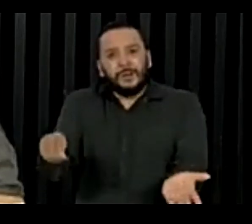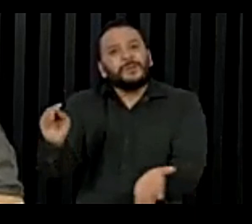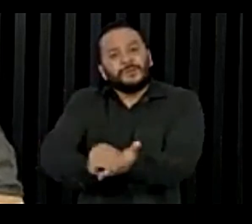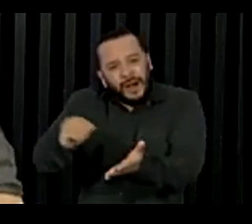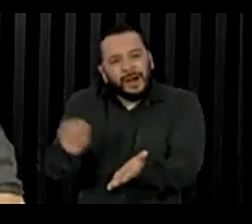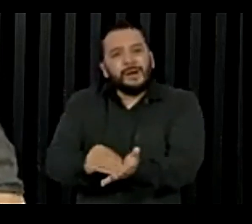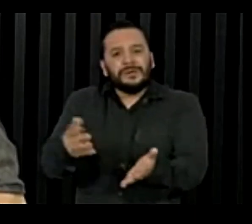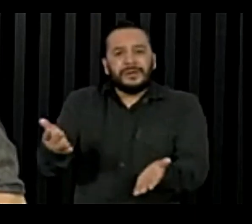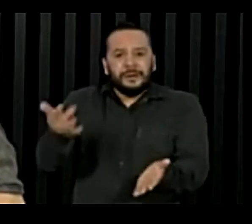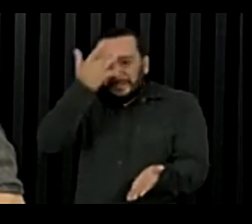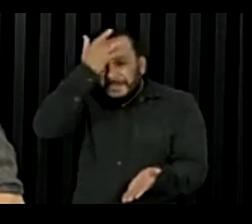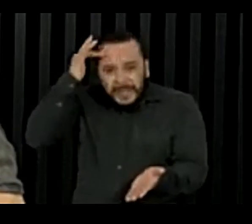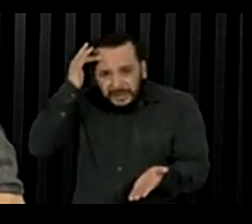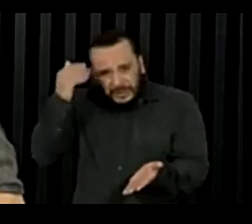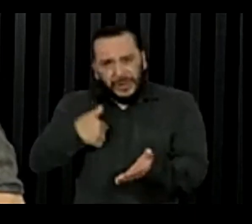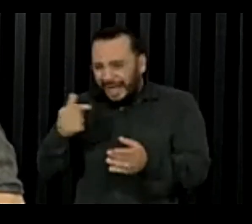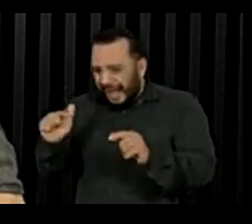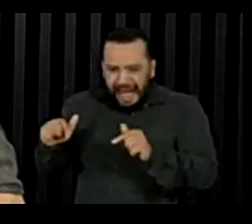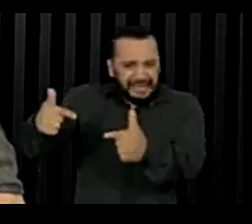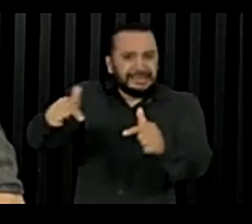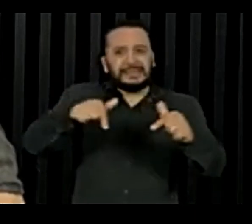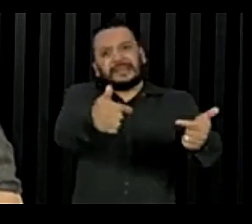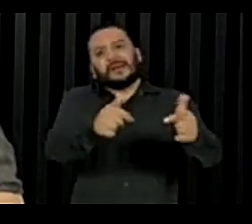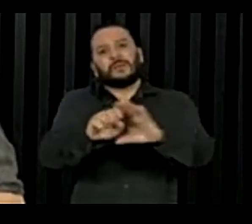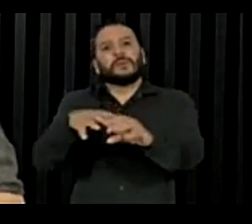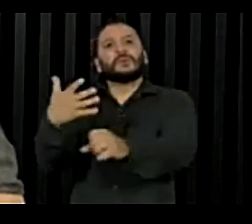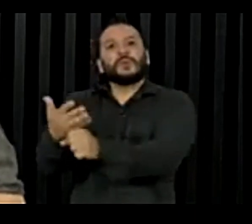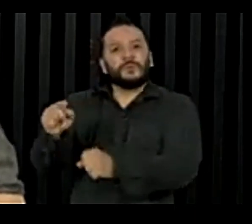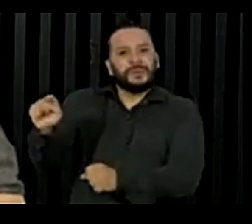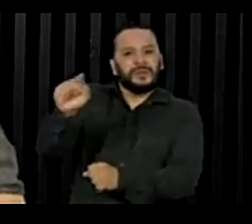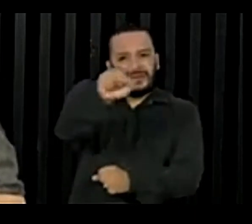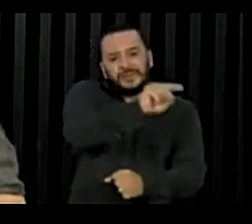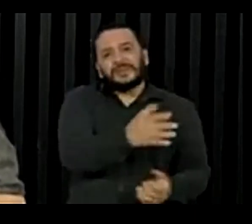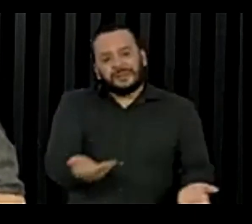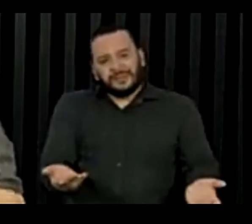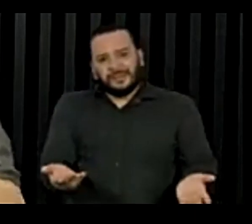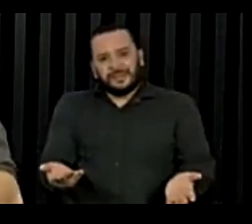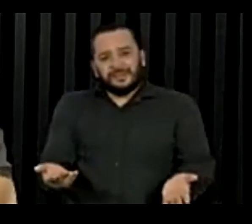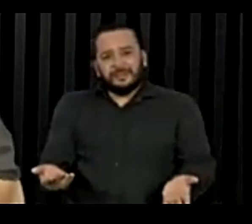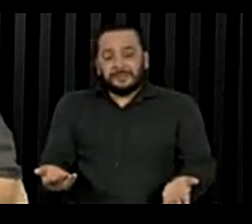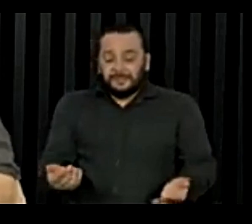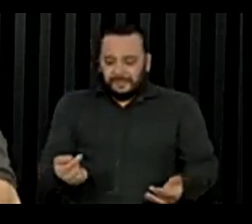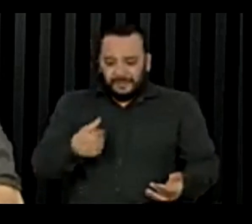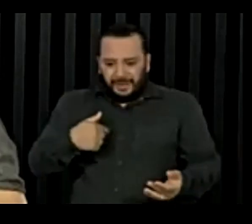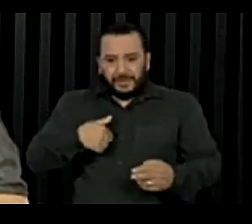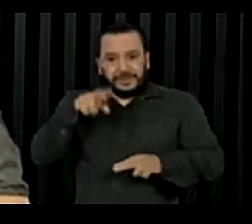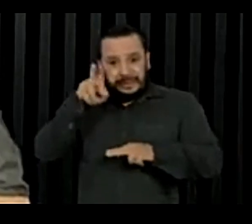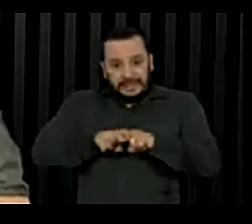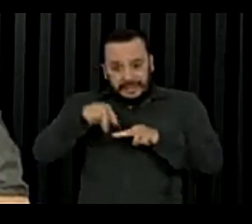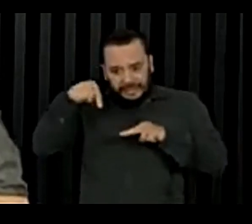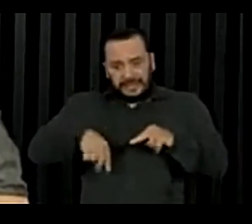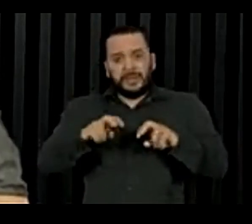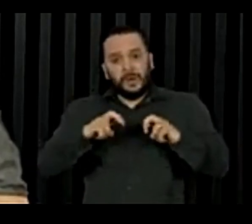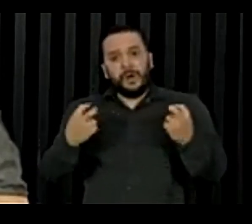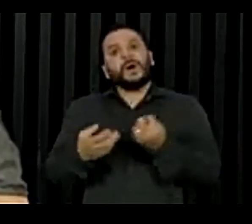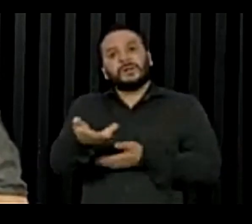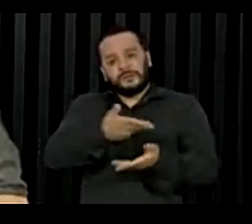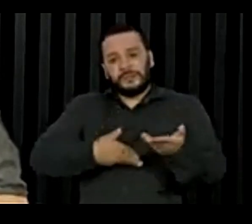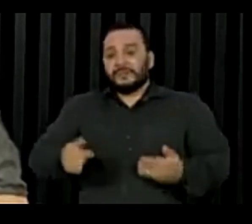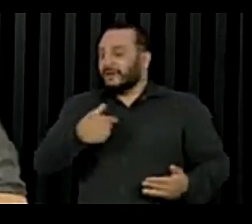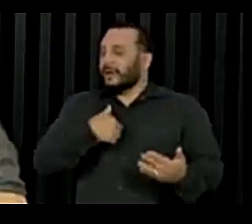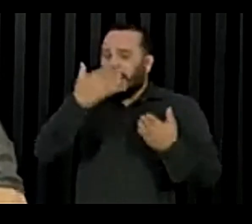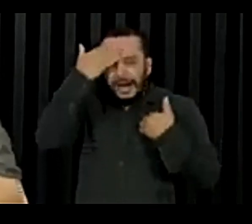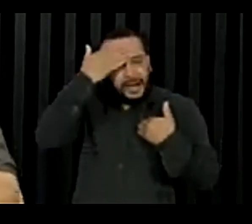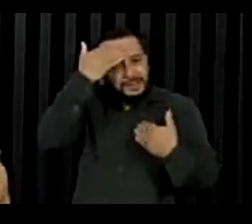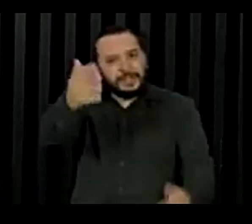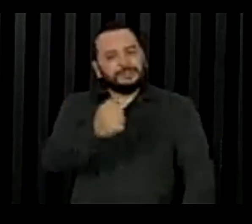de pessoas que deveriam se posicionar e muitas vezes não se posicionam, de carência do público. Eu estar aqui sentado hoje, embora eu agradeça do fundo do meu coração